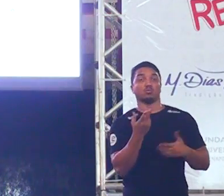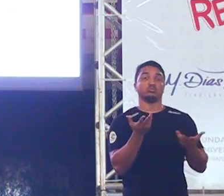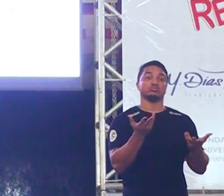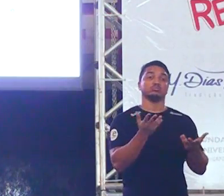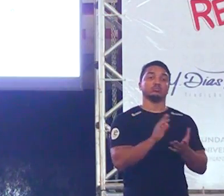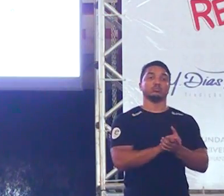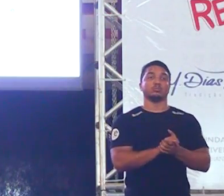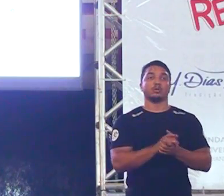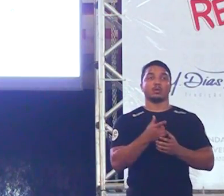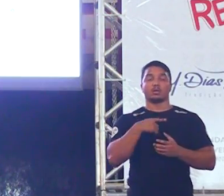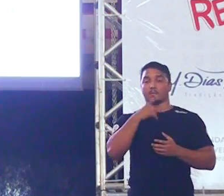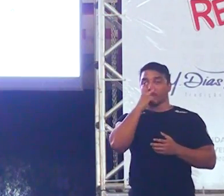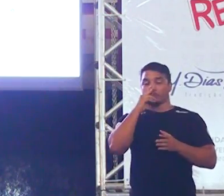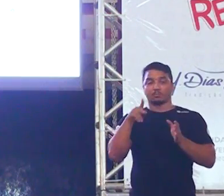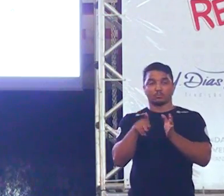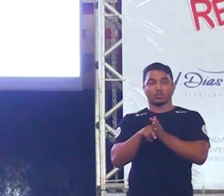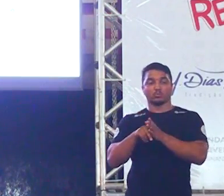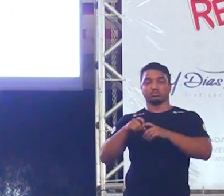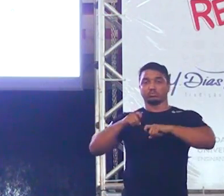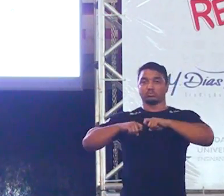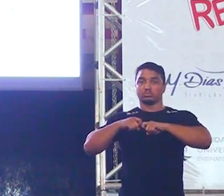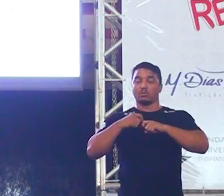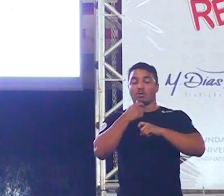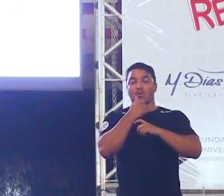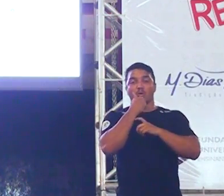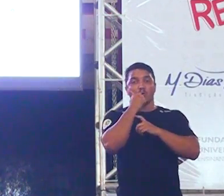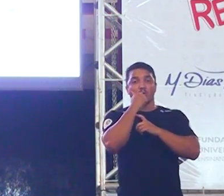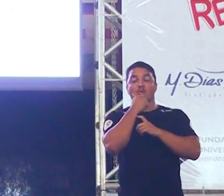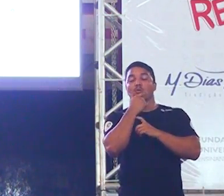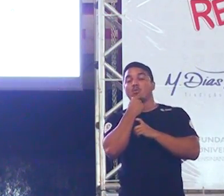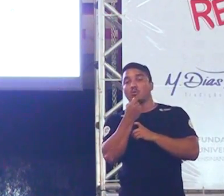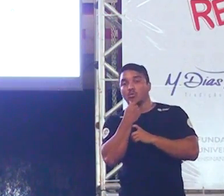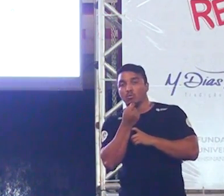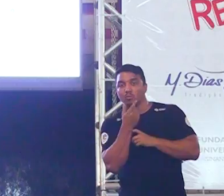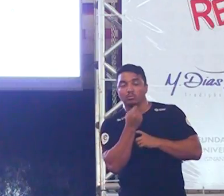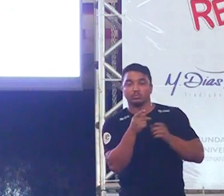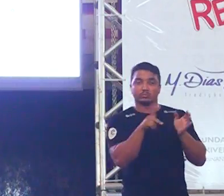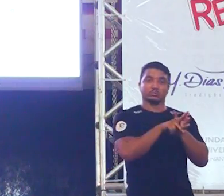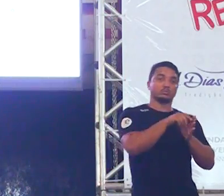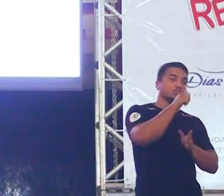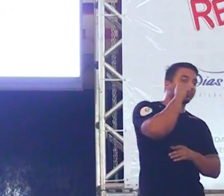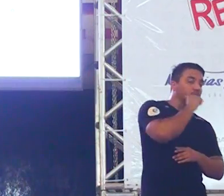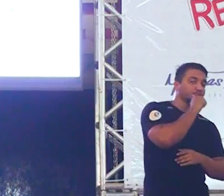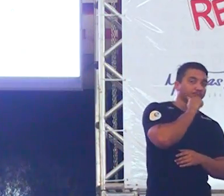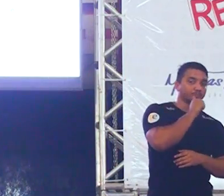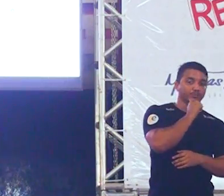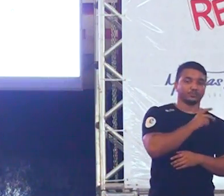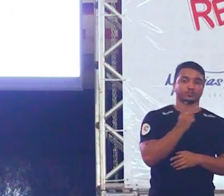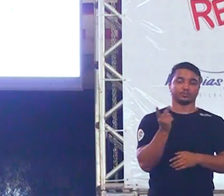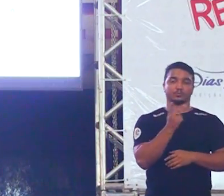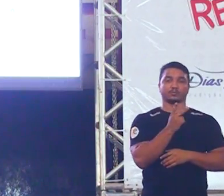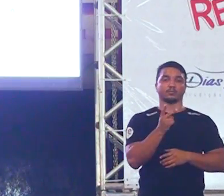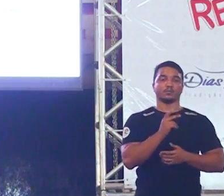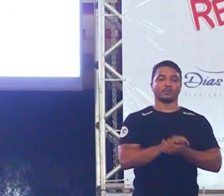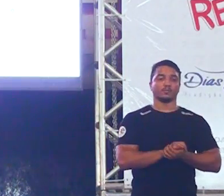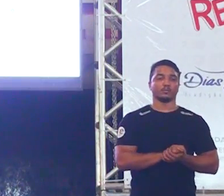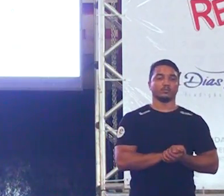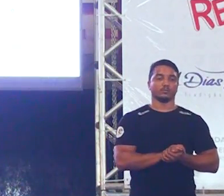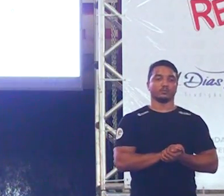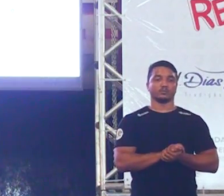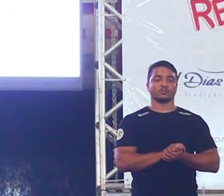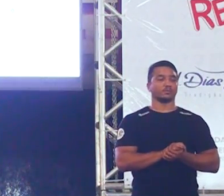preferir, aparelho reprodutor masculino e aparelho reprodutor